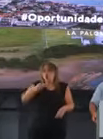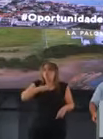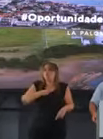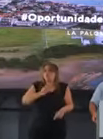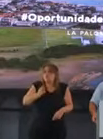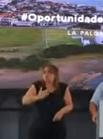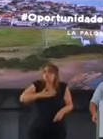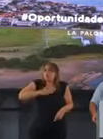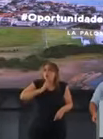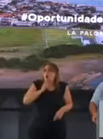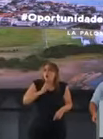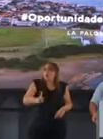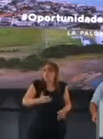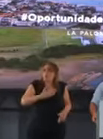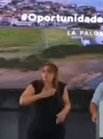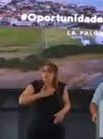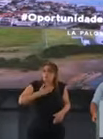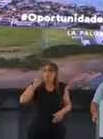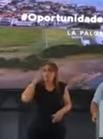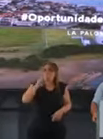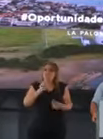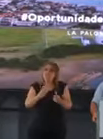necesita pegarle lo más.